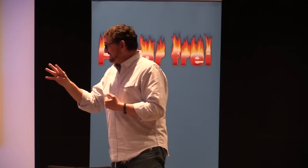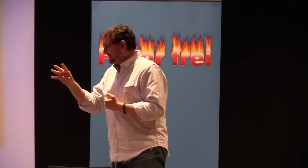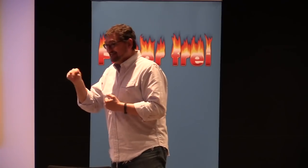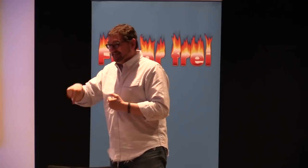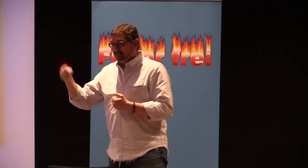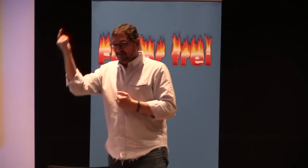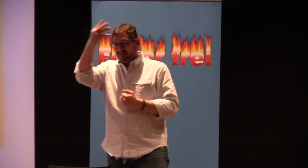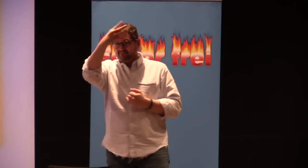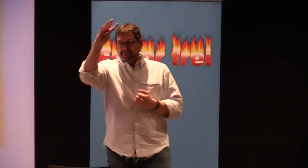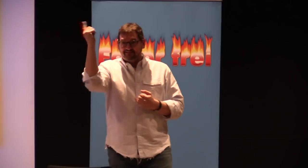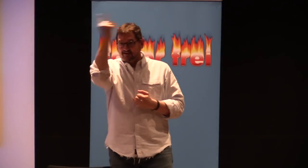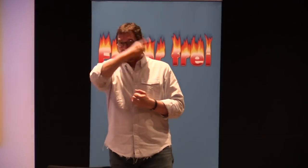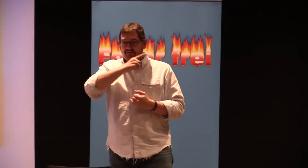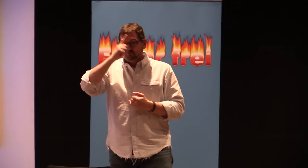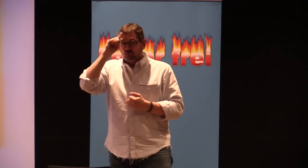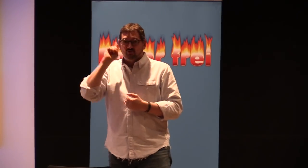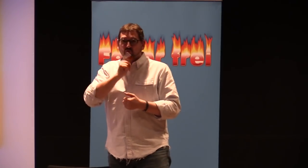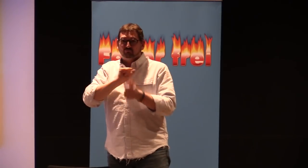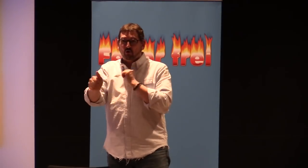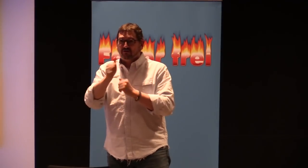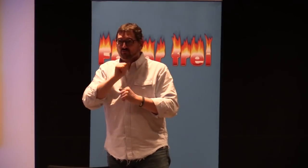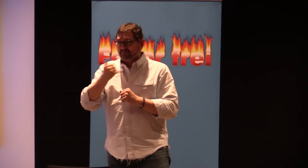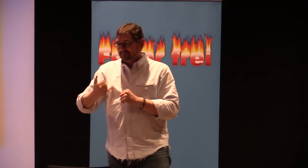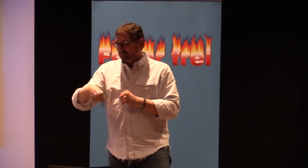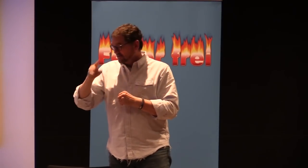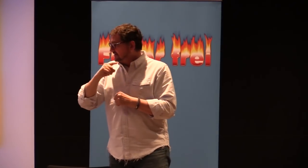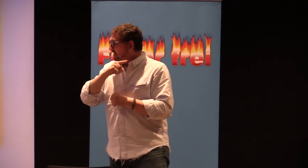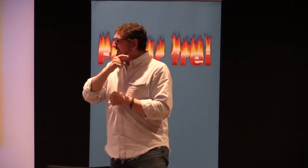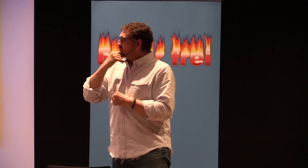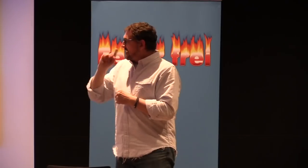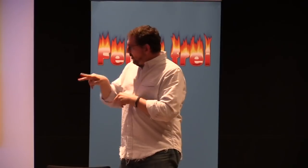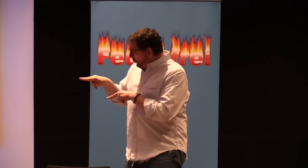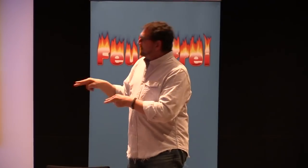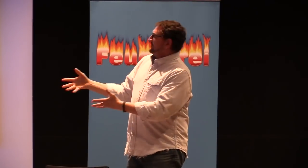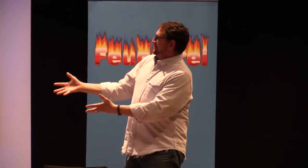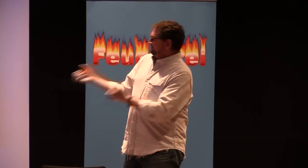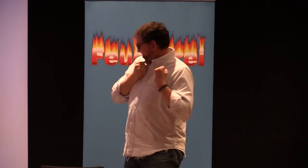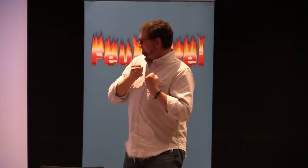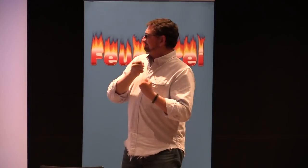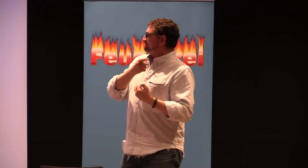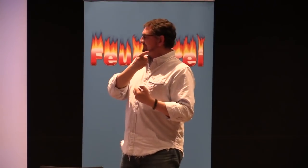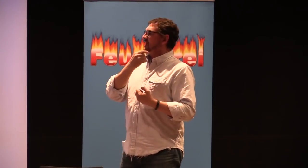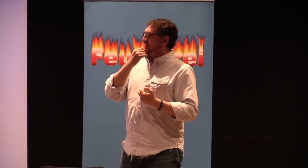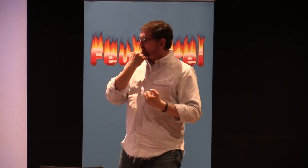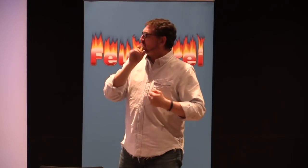Filme hiervon bekommen. Also es ist so, dass wir auf jeden Fall alles aufgenommen haben. Das wird später mal veröffentlicht. Die